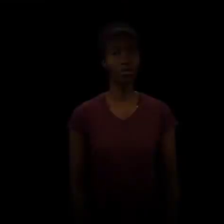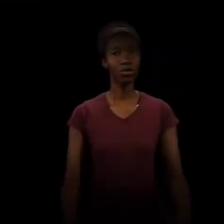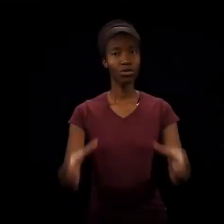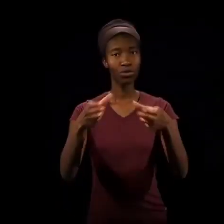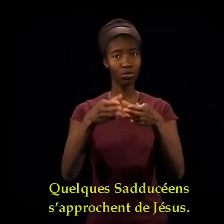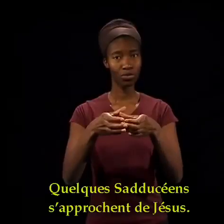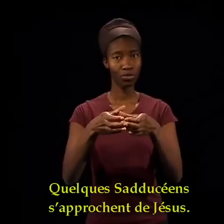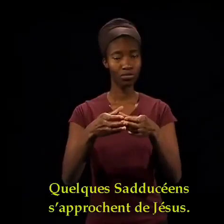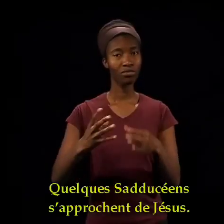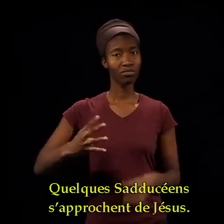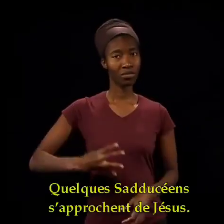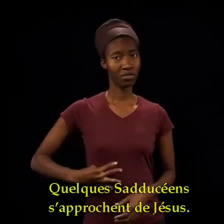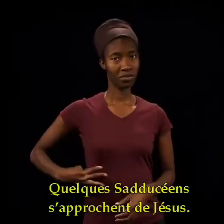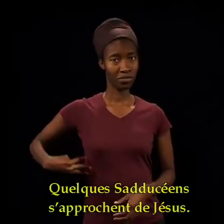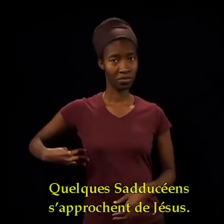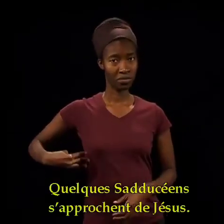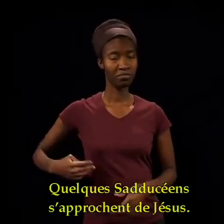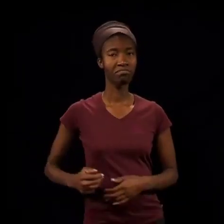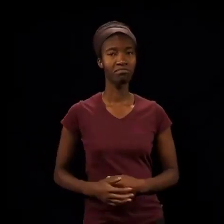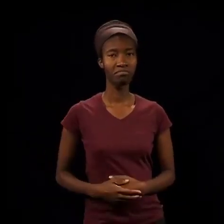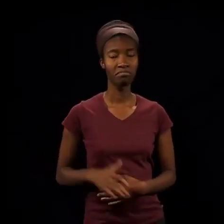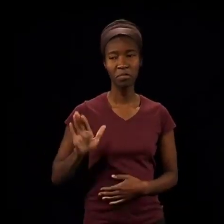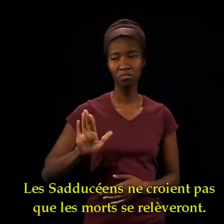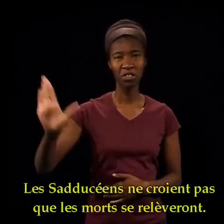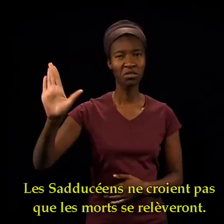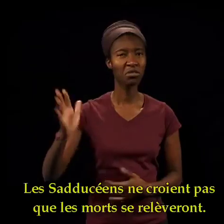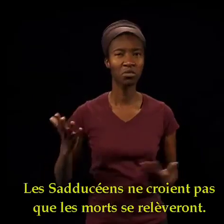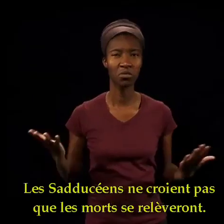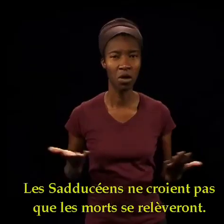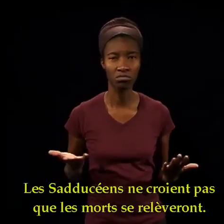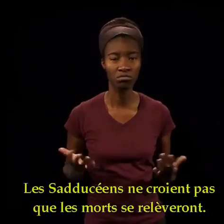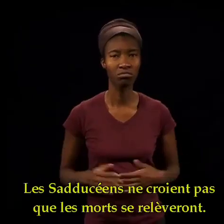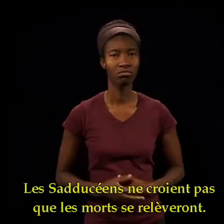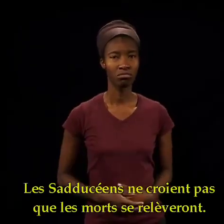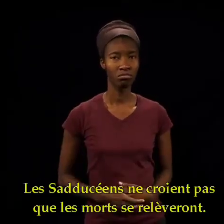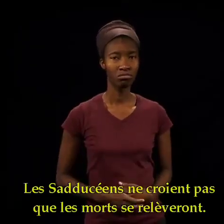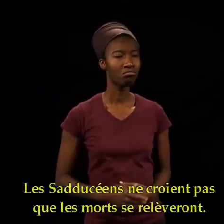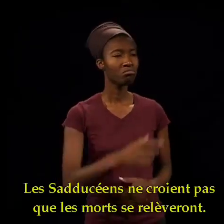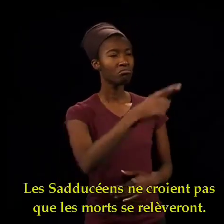Quelques Sadducéens s'approchent de Jésus. Les Sadducéens ne croient pas que les morts se